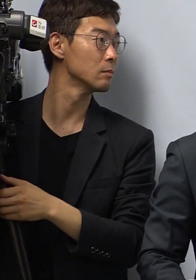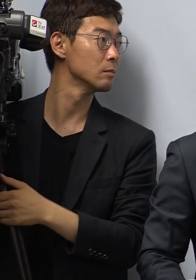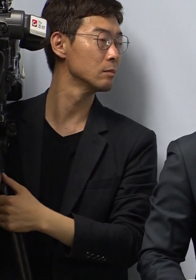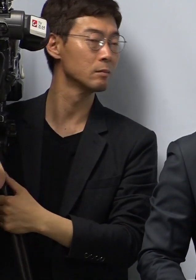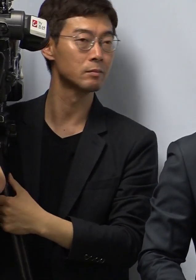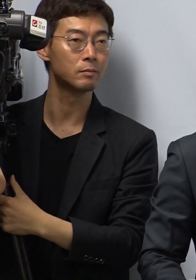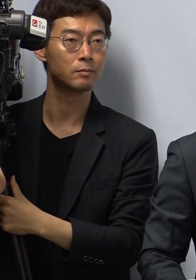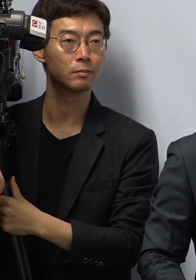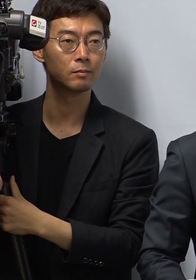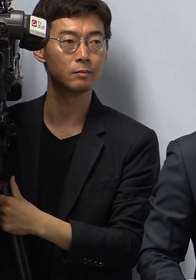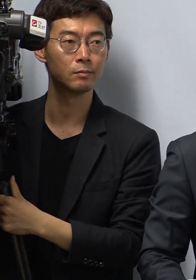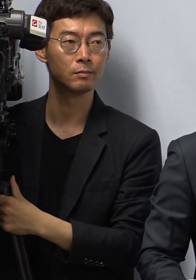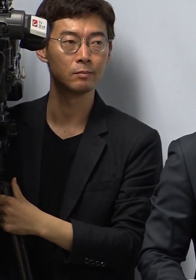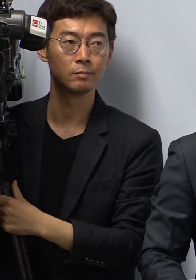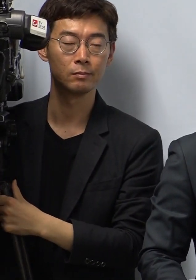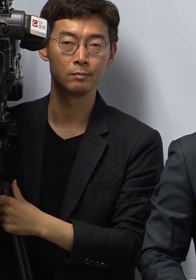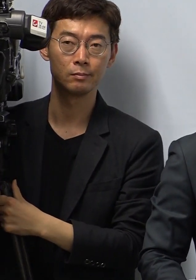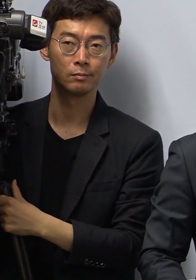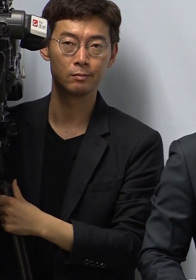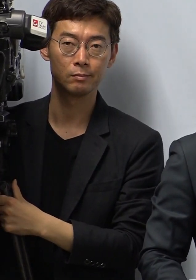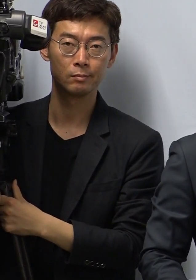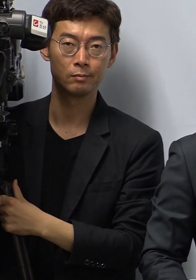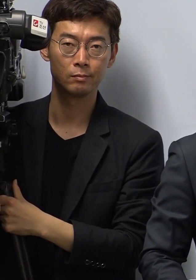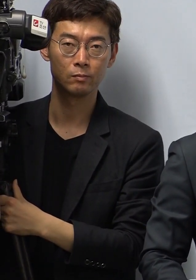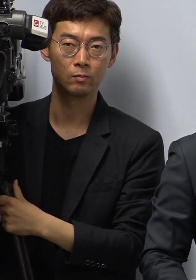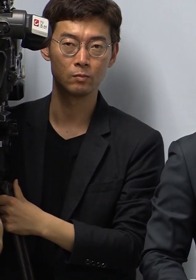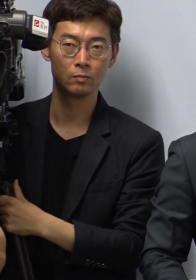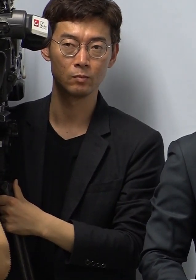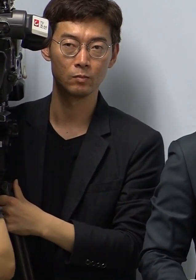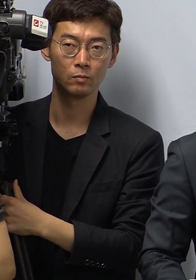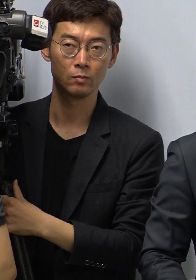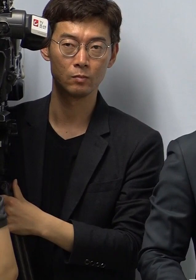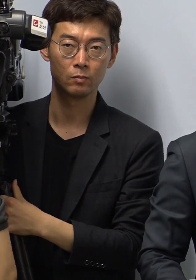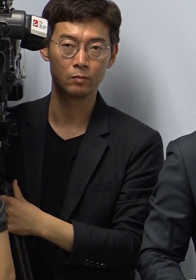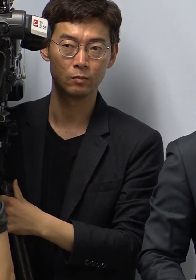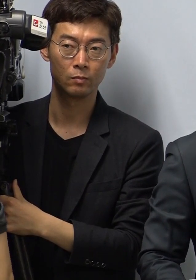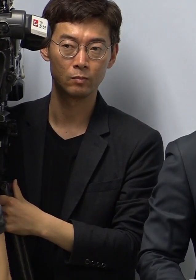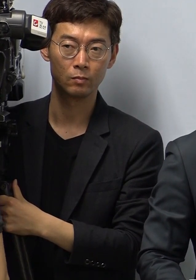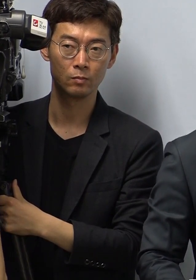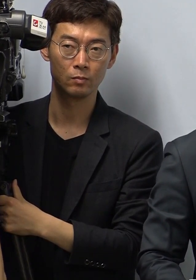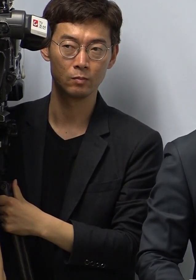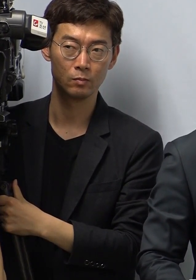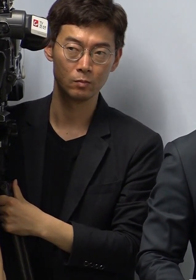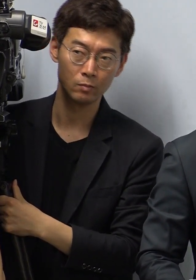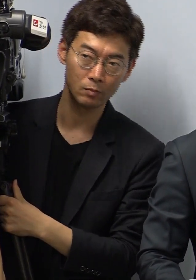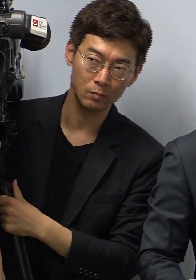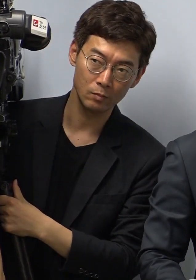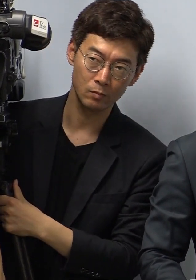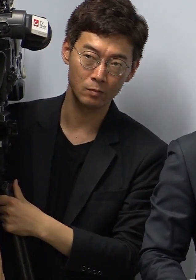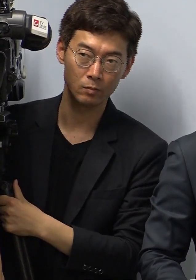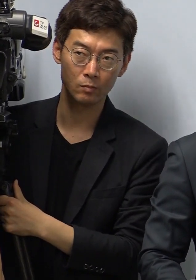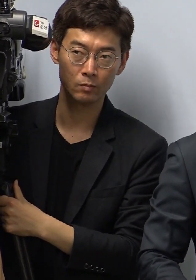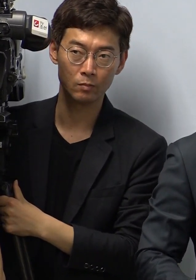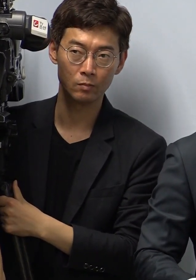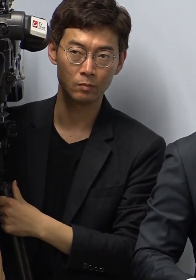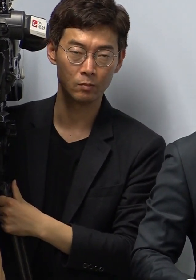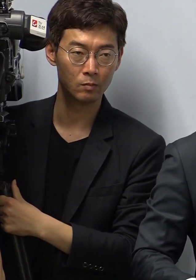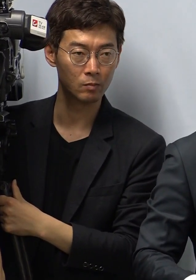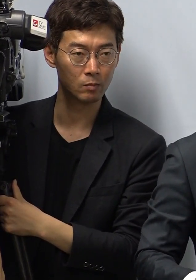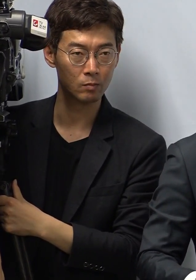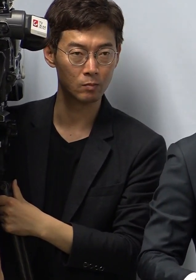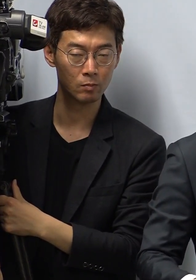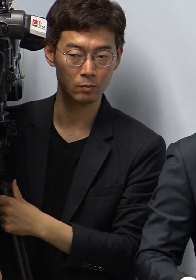소개하며 축사를 들을 때에 목포 앞바다가 출렁이고 영산강이 넘치도록 큰 박수와